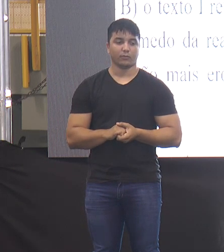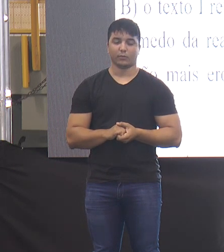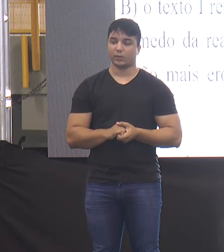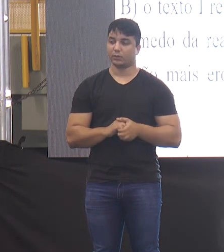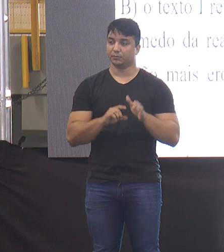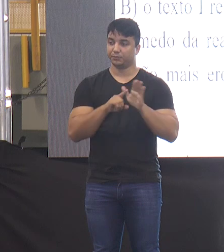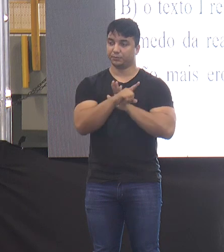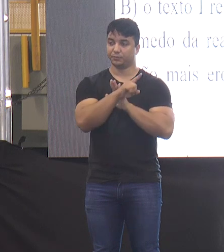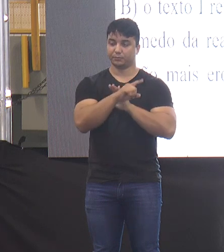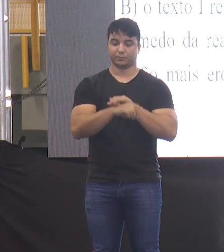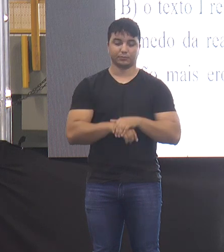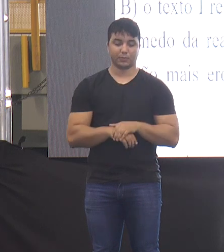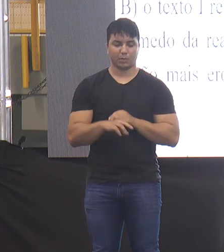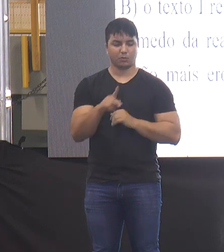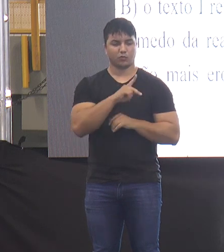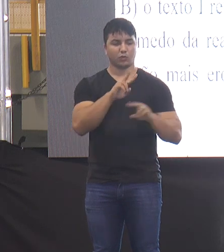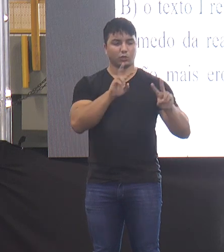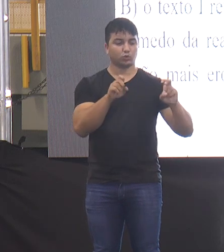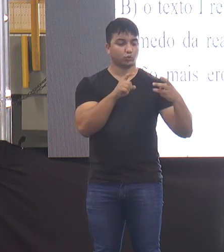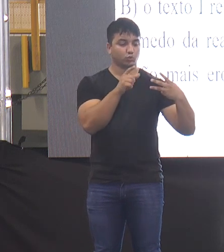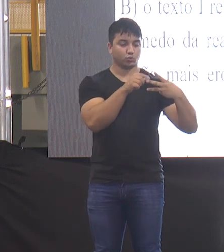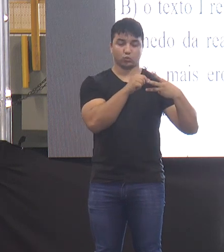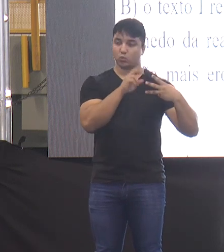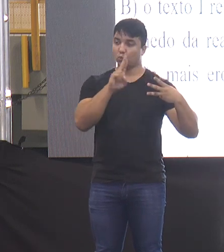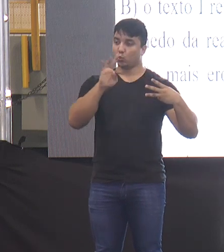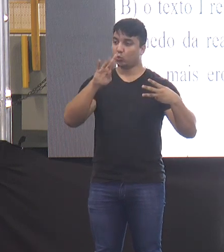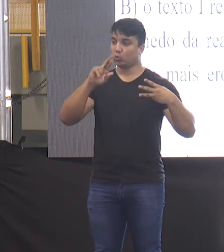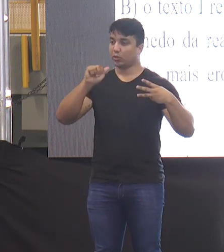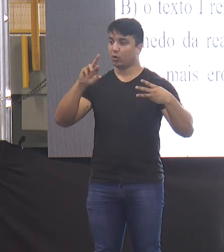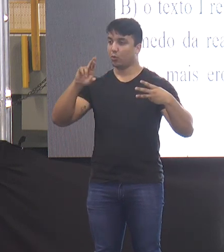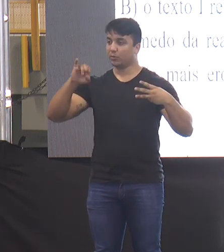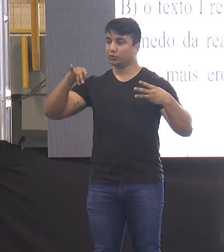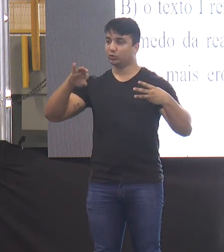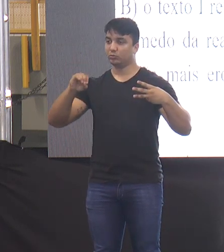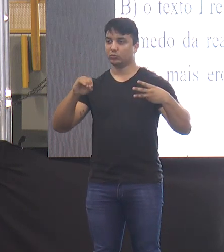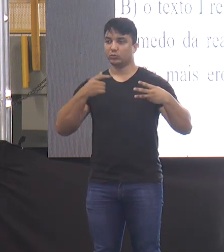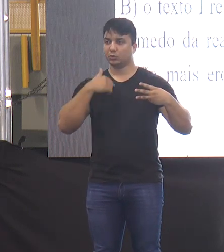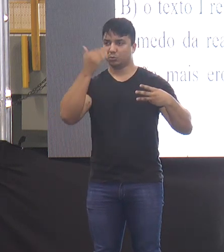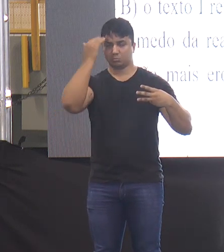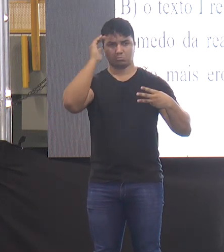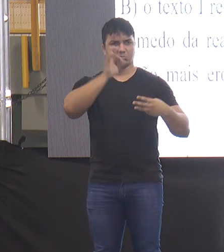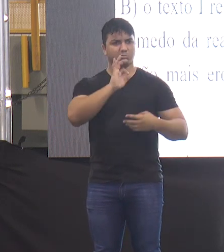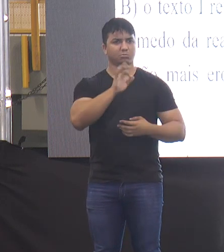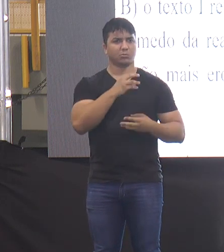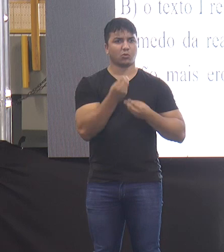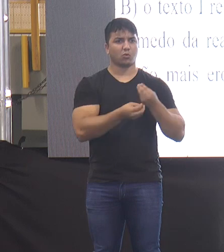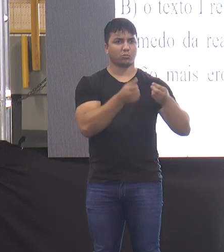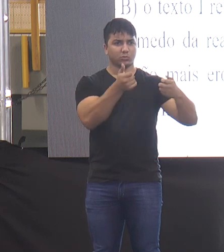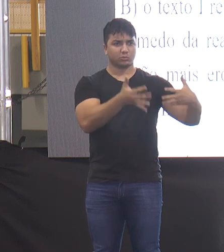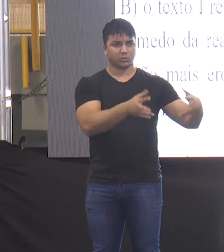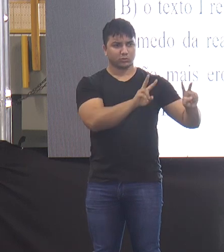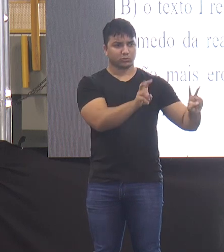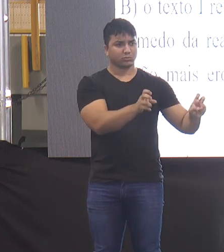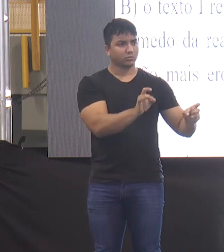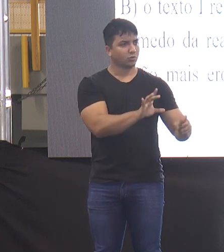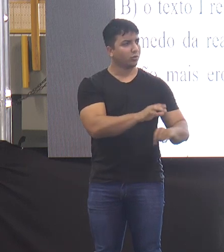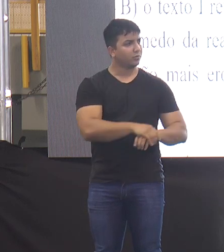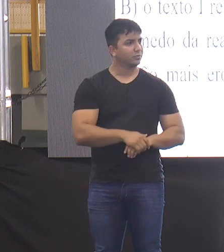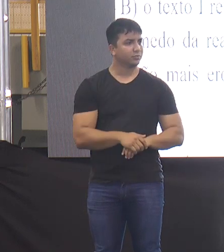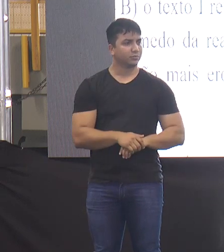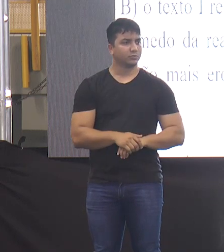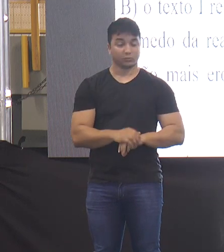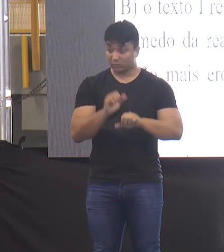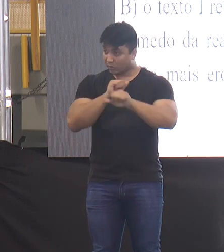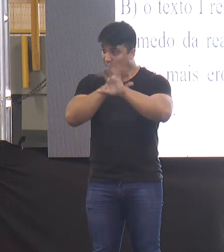Professor, sobre o ultrarromantismo, não faz sexo com a mulher amada, não consegui compreender, poderia explicar só essa parte?